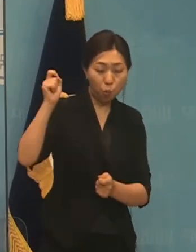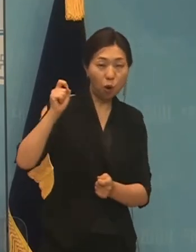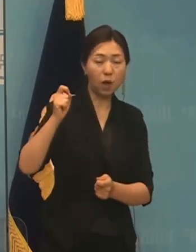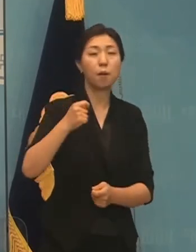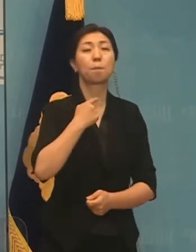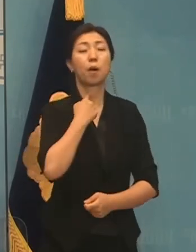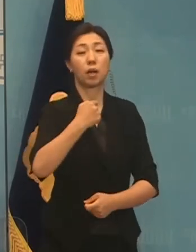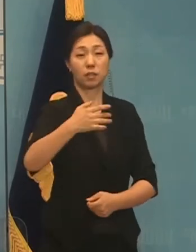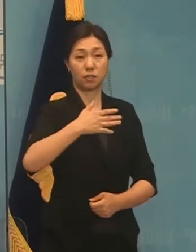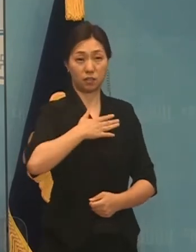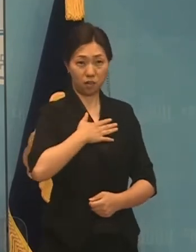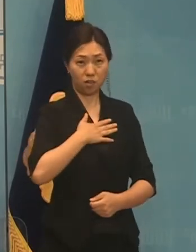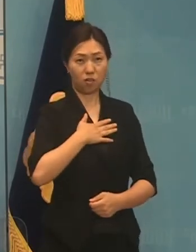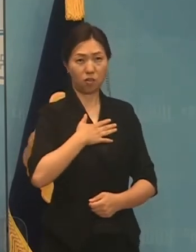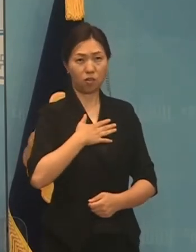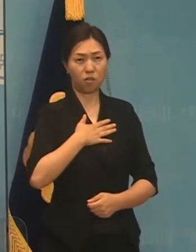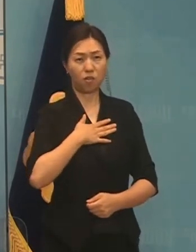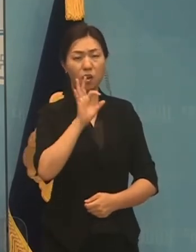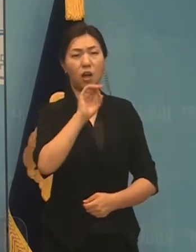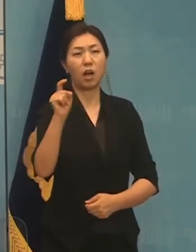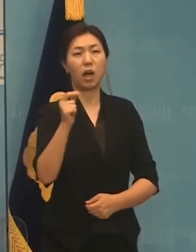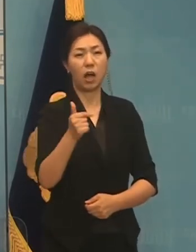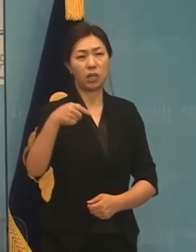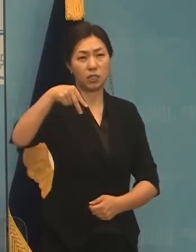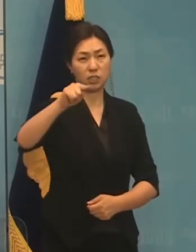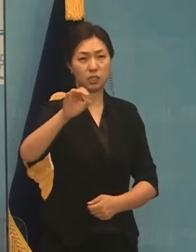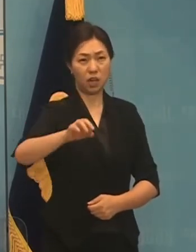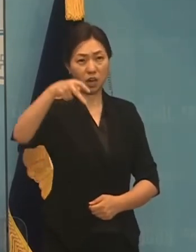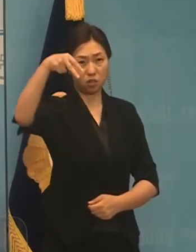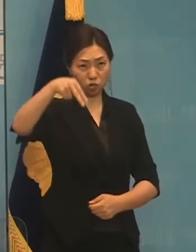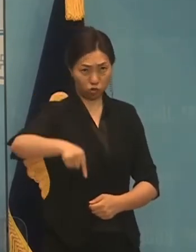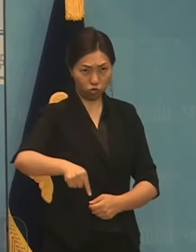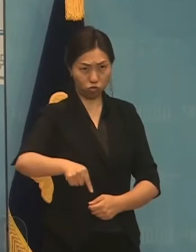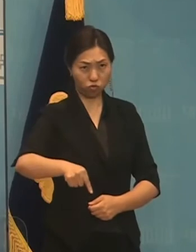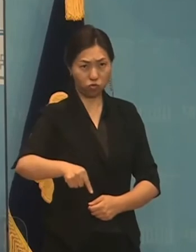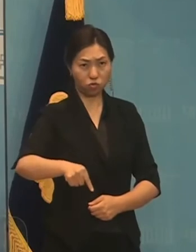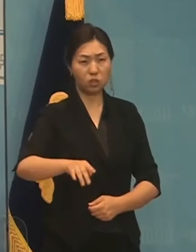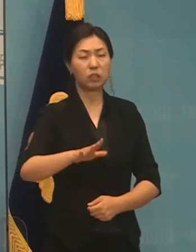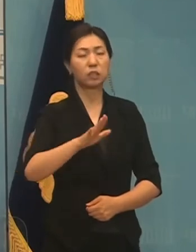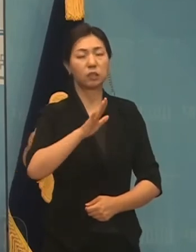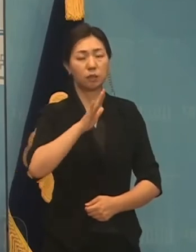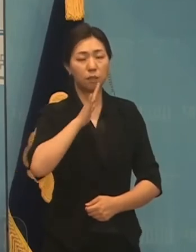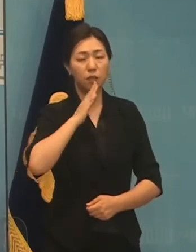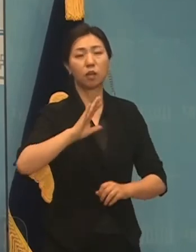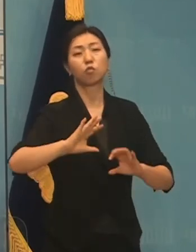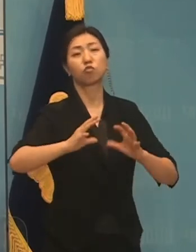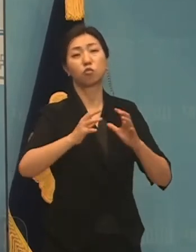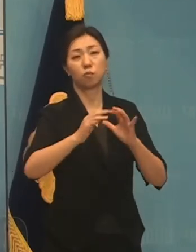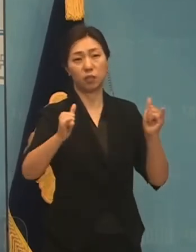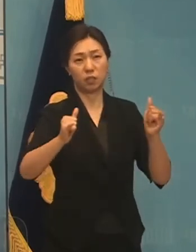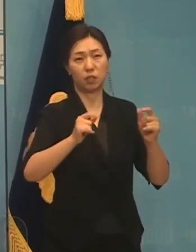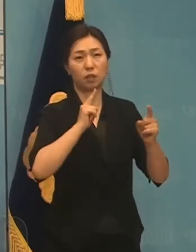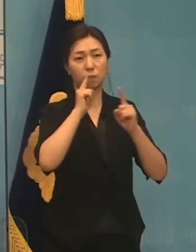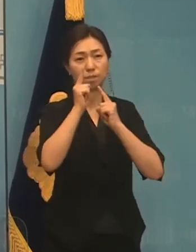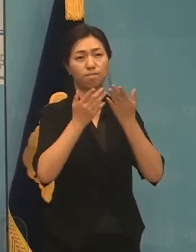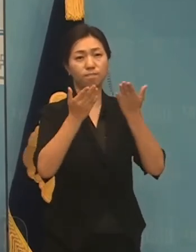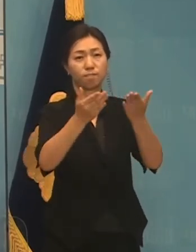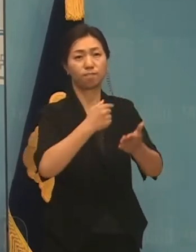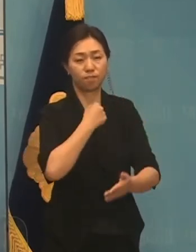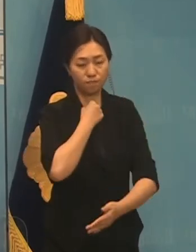이끌어내갈 적임자가 저 안상수라고 감히 국민 여러분께 말씀 올립니다.